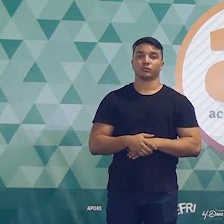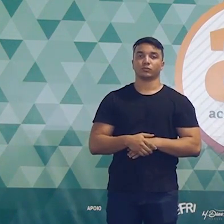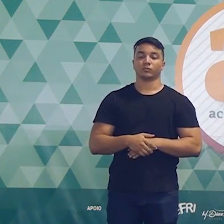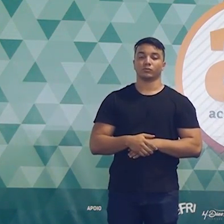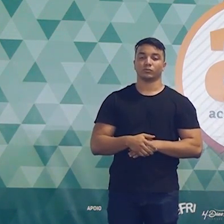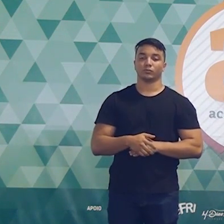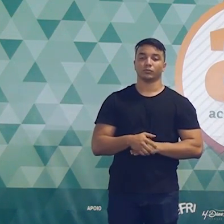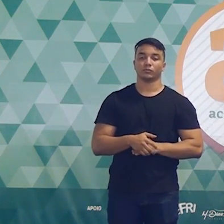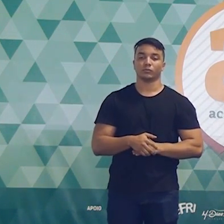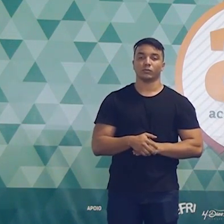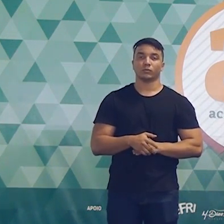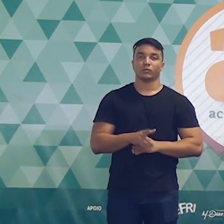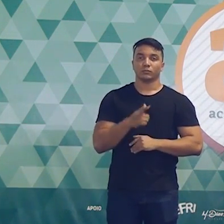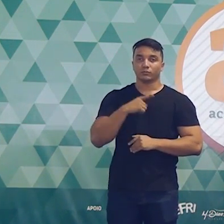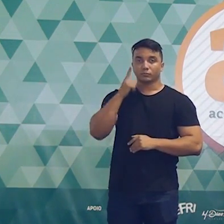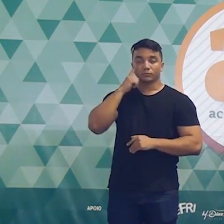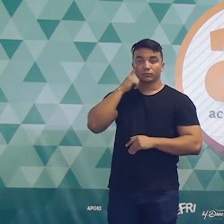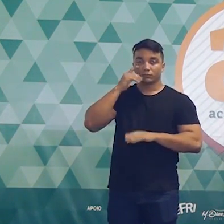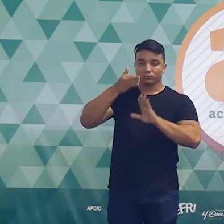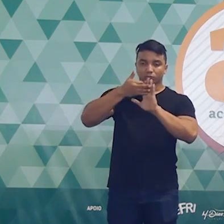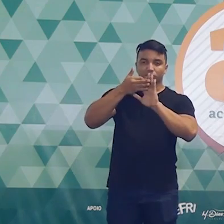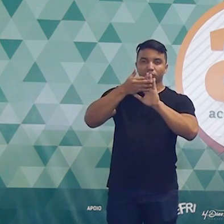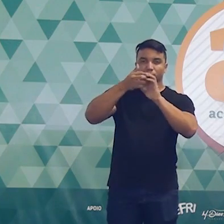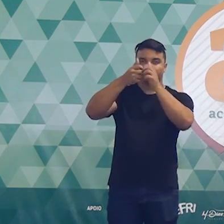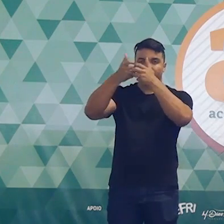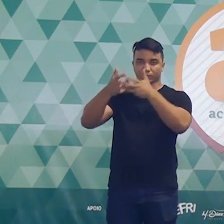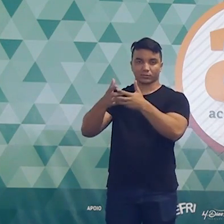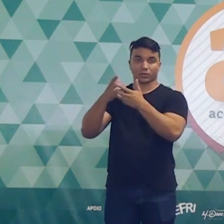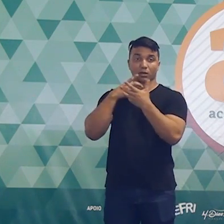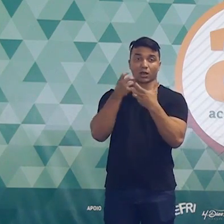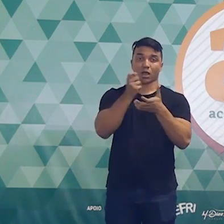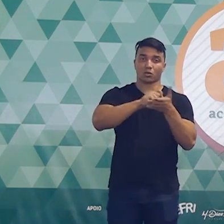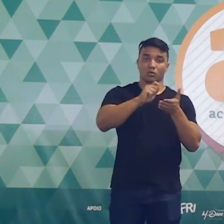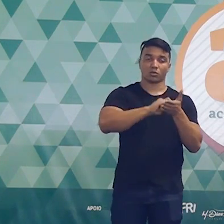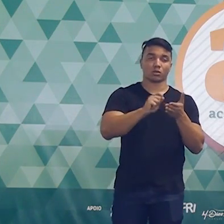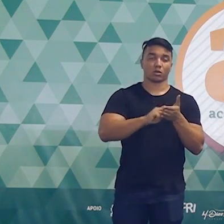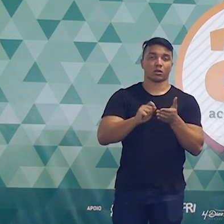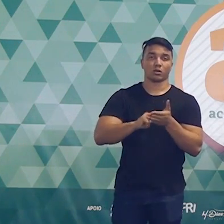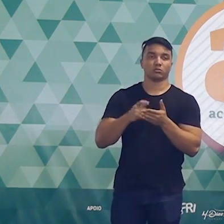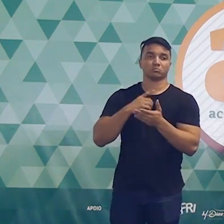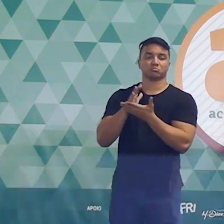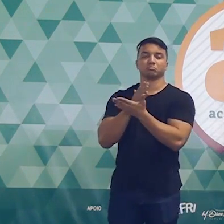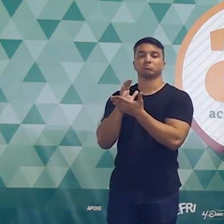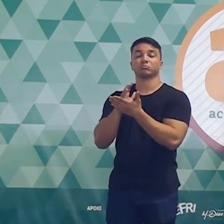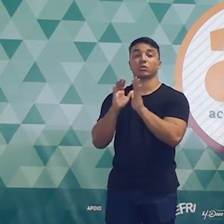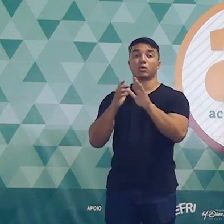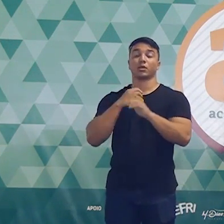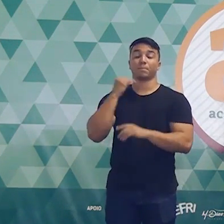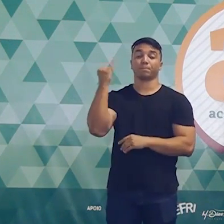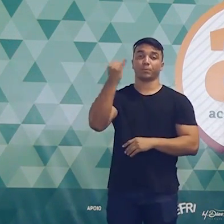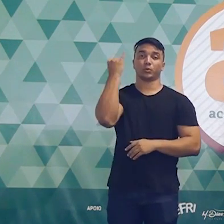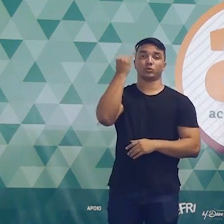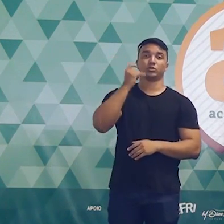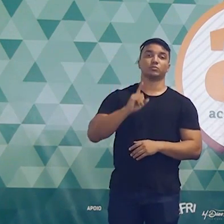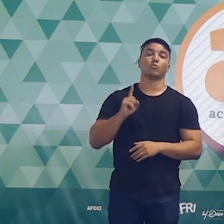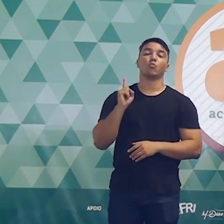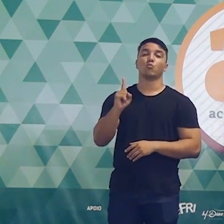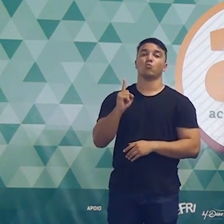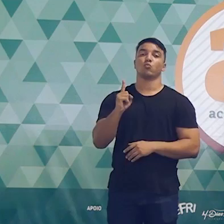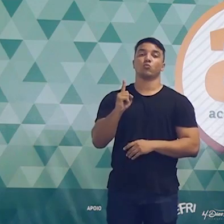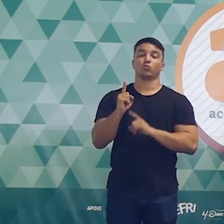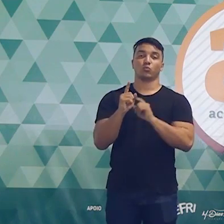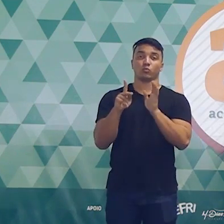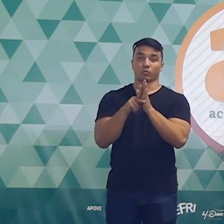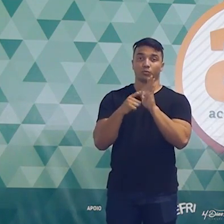1 que está aí, se você quiser anotar, enfim, eu posso ditar alguns aspectos. O importantíssimo 1 que está aí